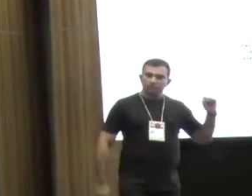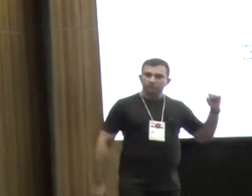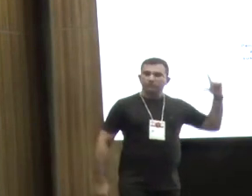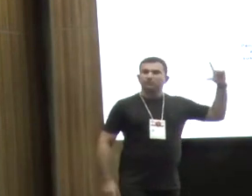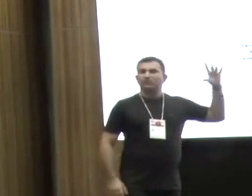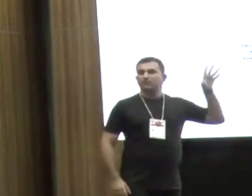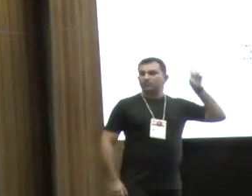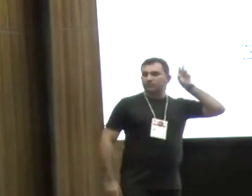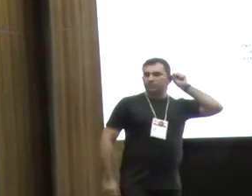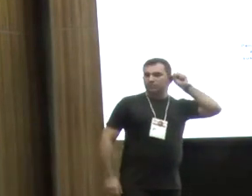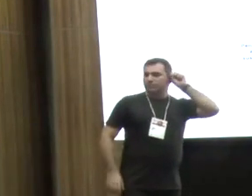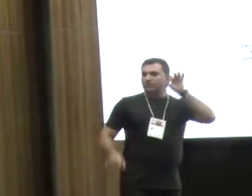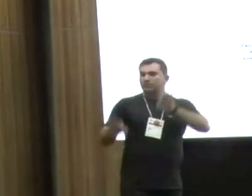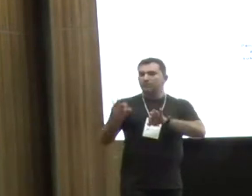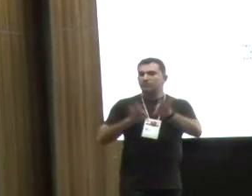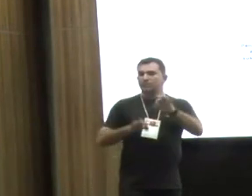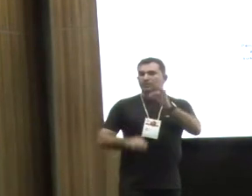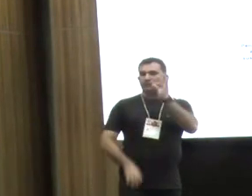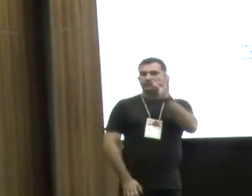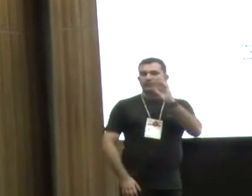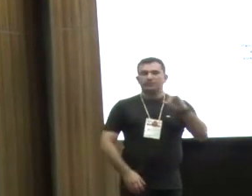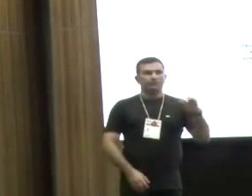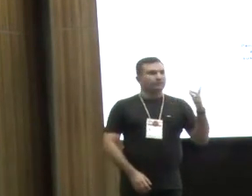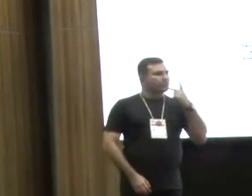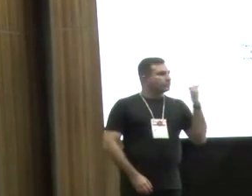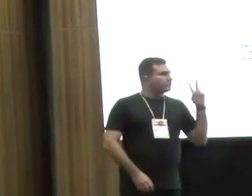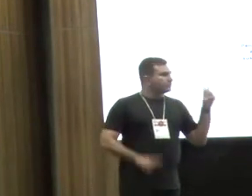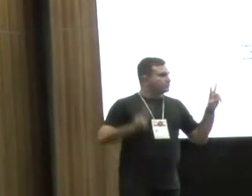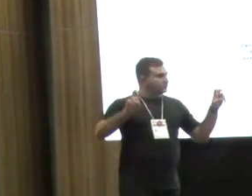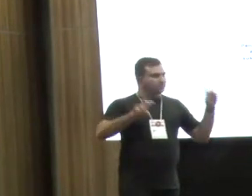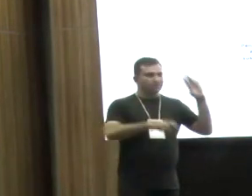café. Aí falou, Pau dos Ferros. Tchum!